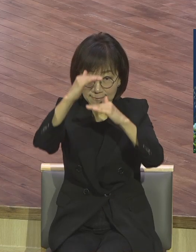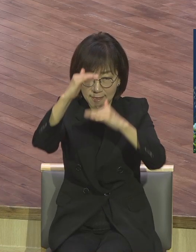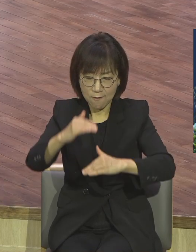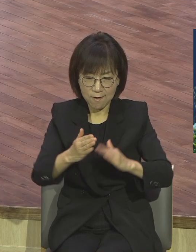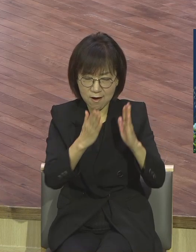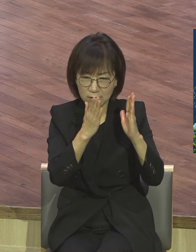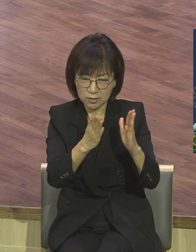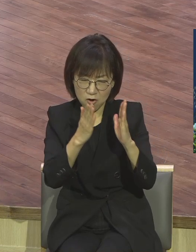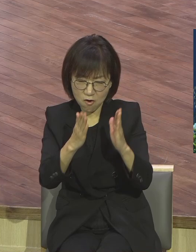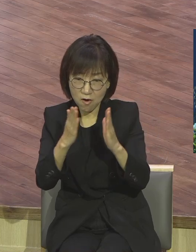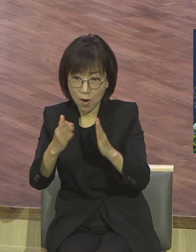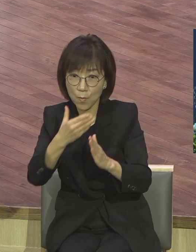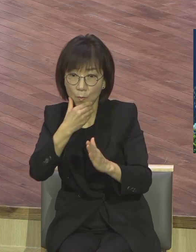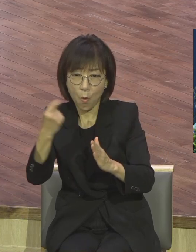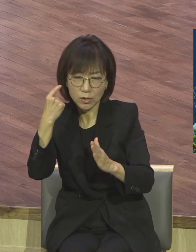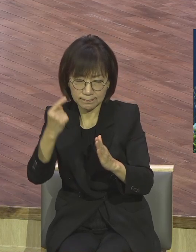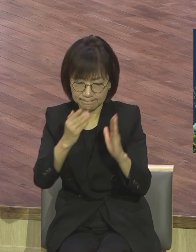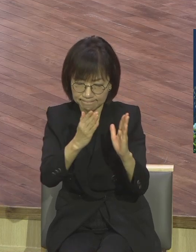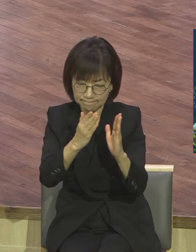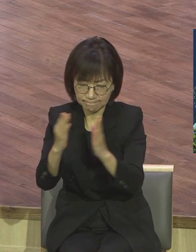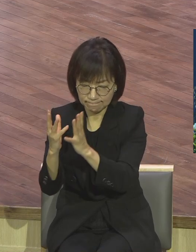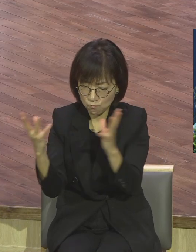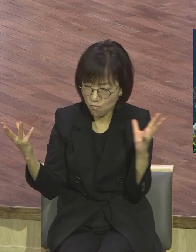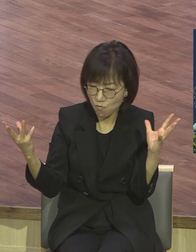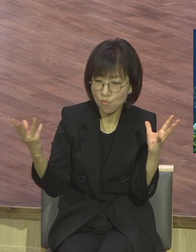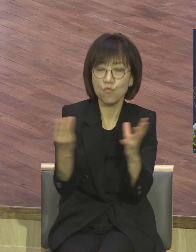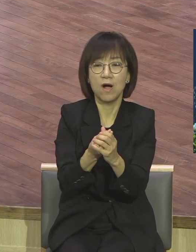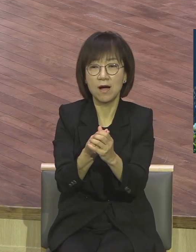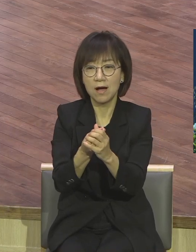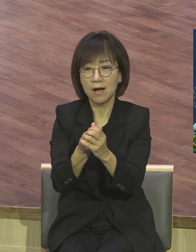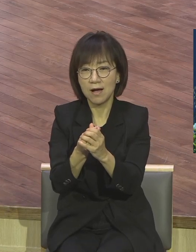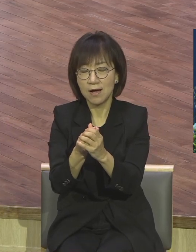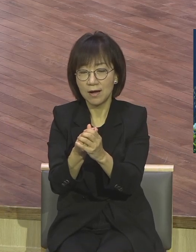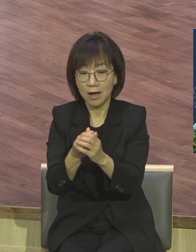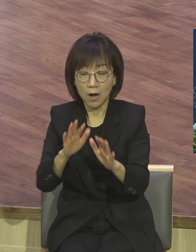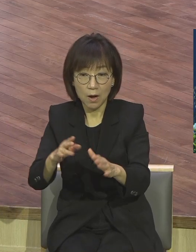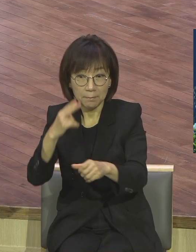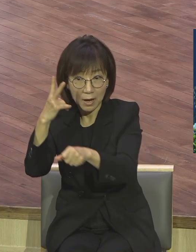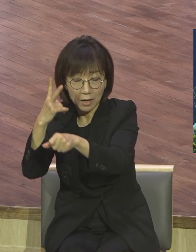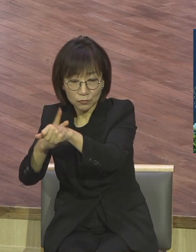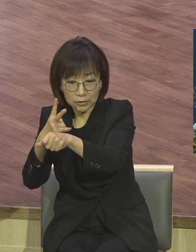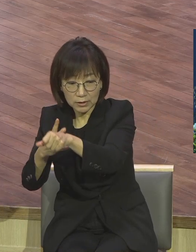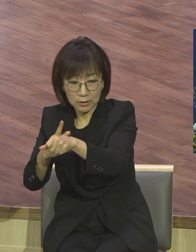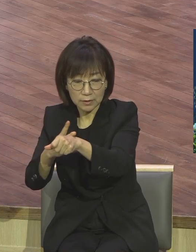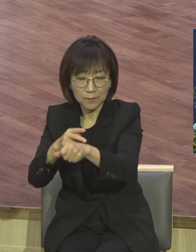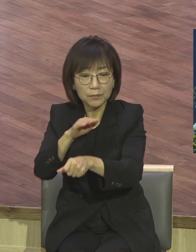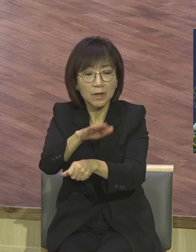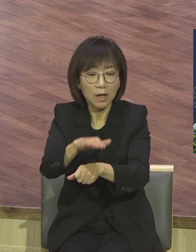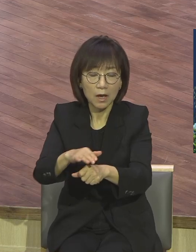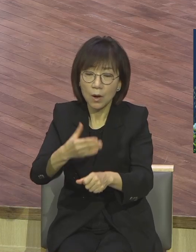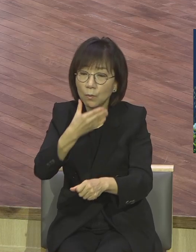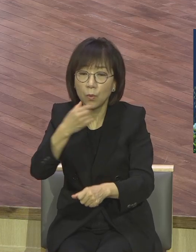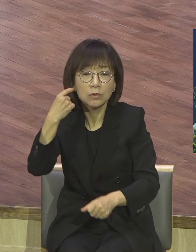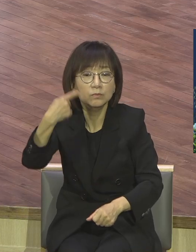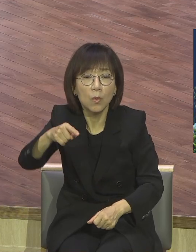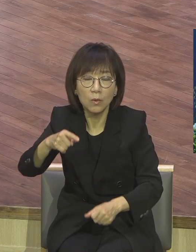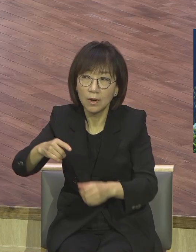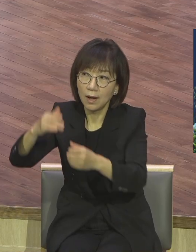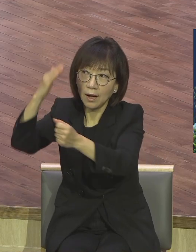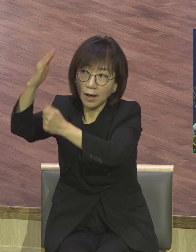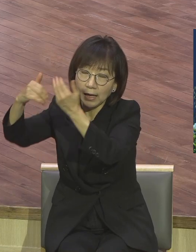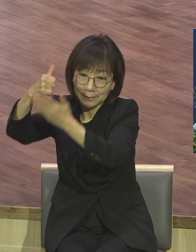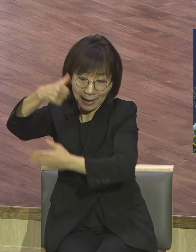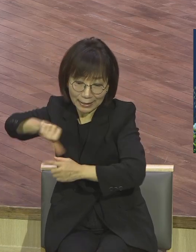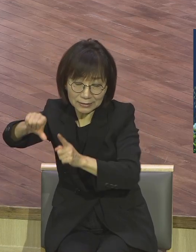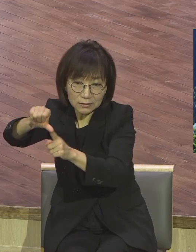정리한 복음의 정의지요. 사도 바울은 하나님의 복음은 하나님의 아들에 관한 것이고 이